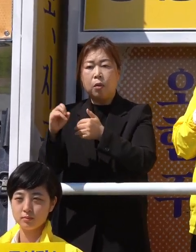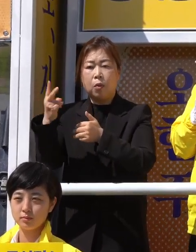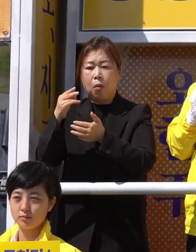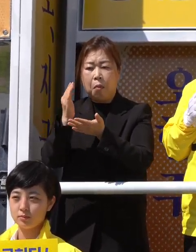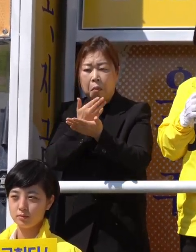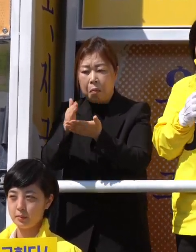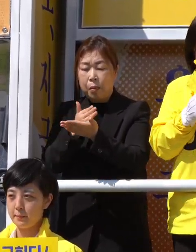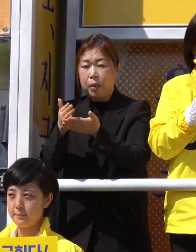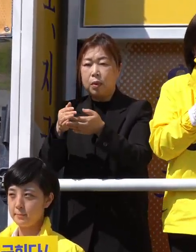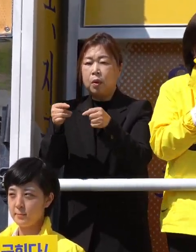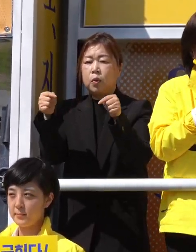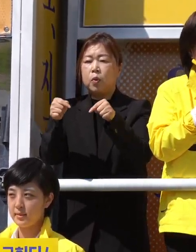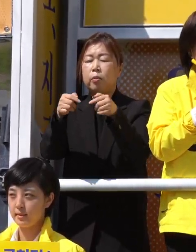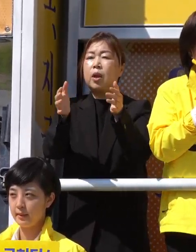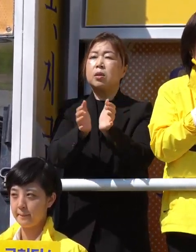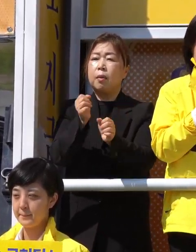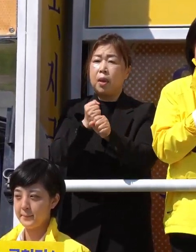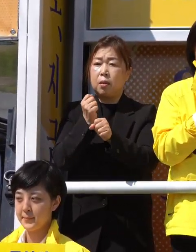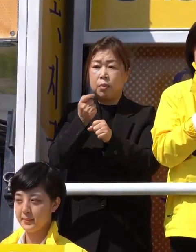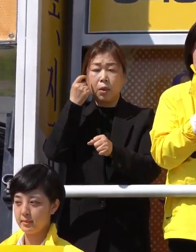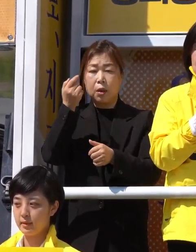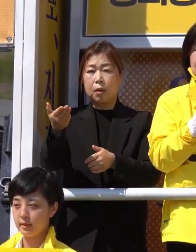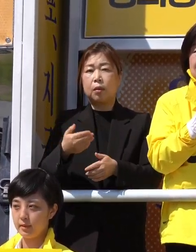쪽에서 교섭단체 만들 것입니까?